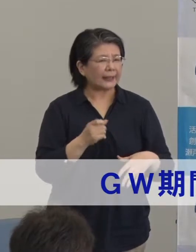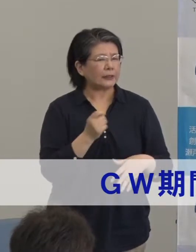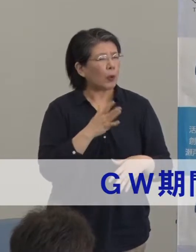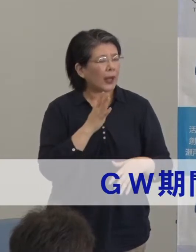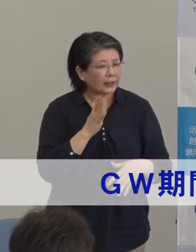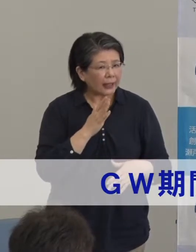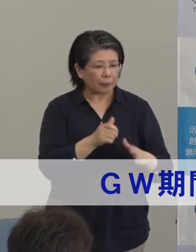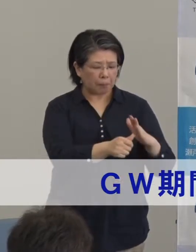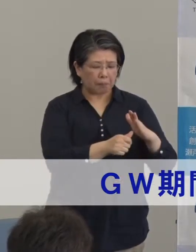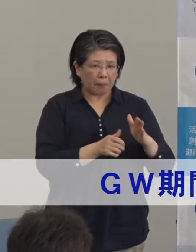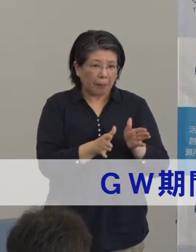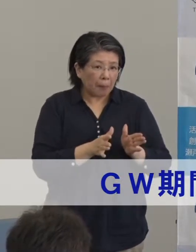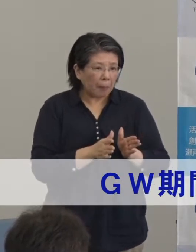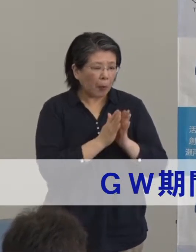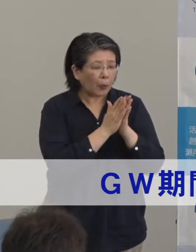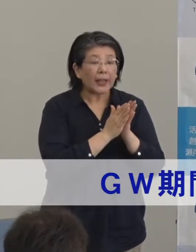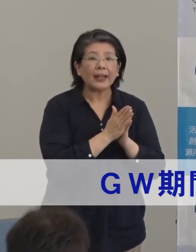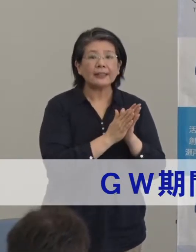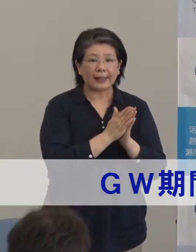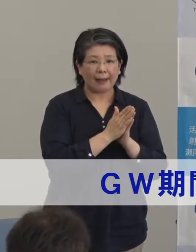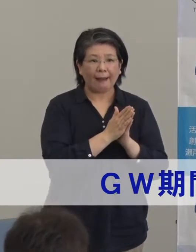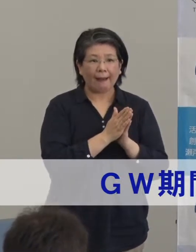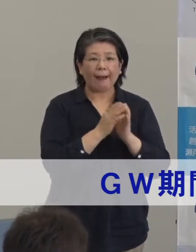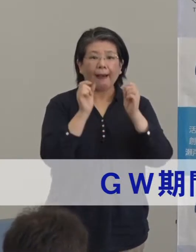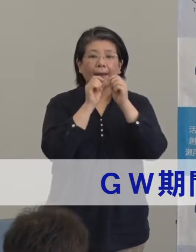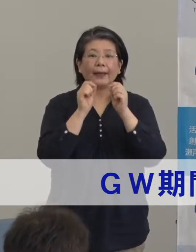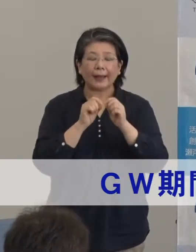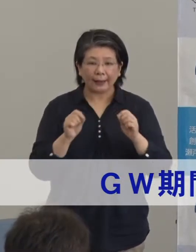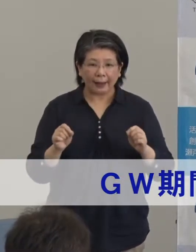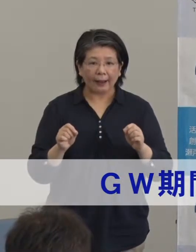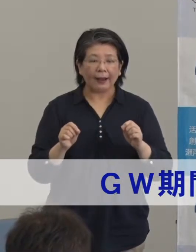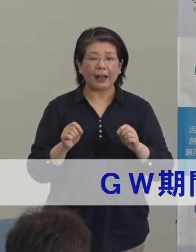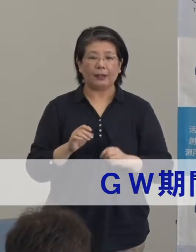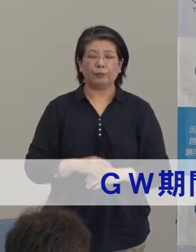されて、で、県の方におきましても、